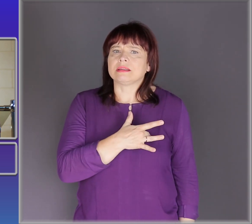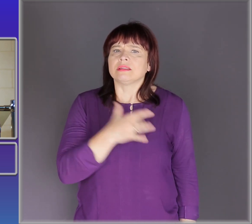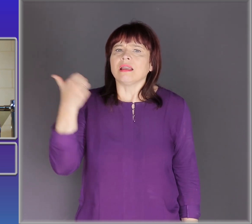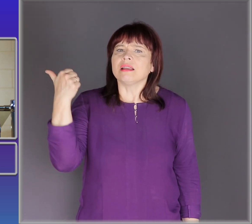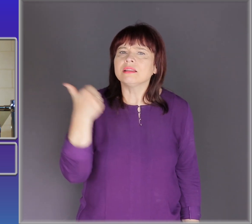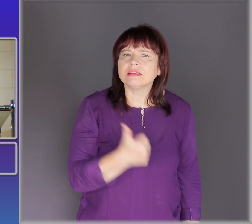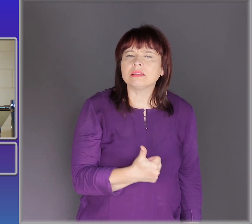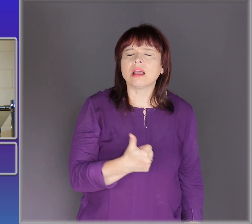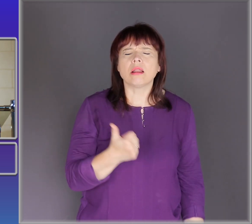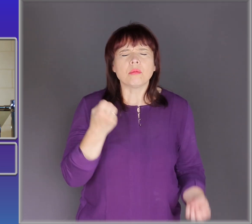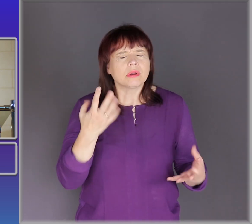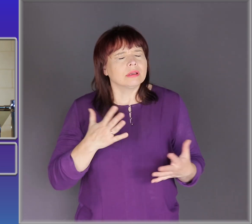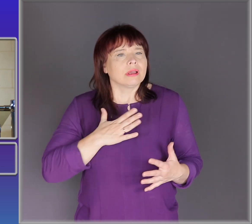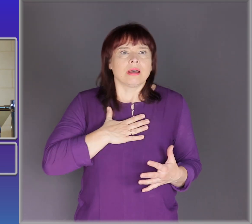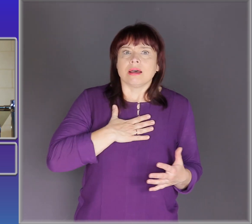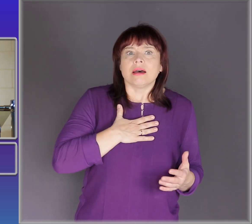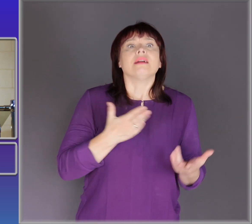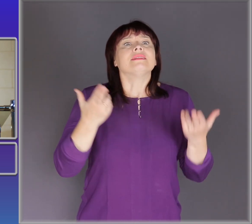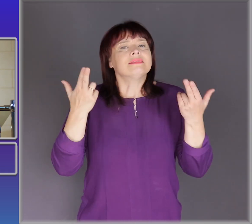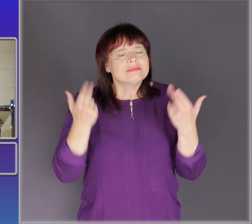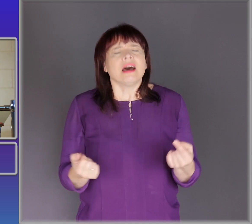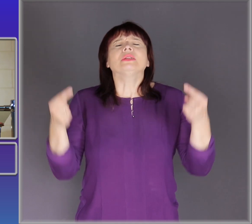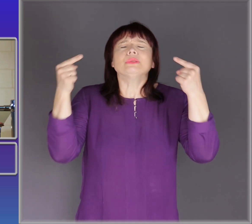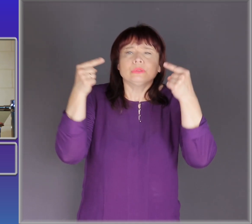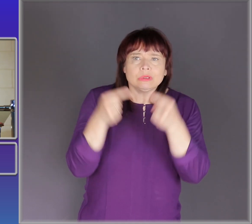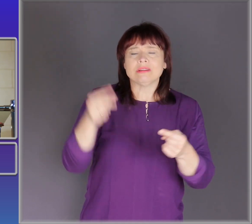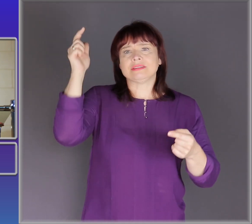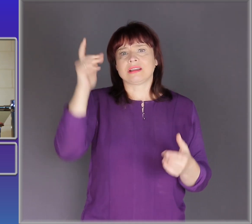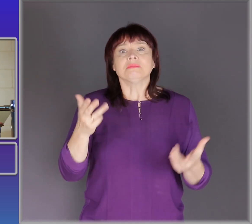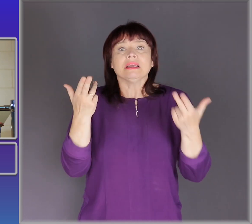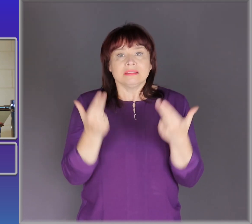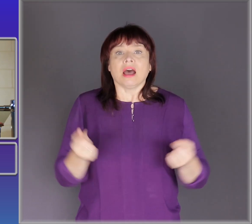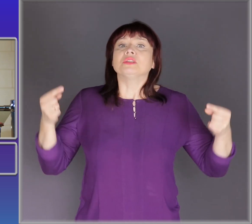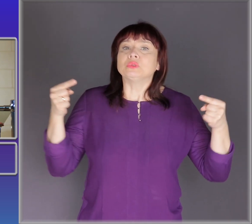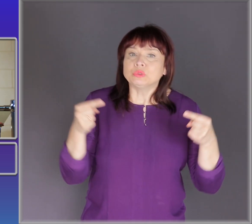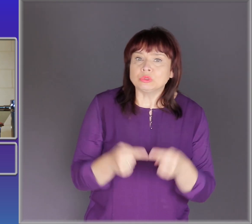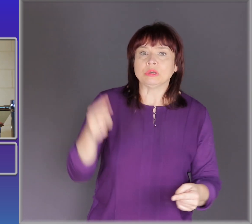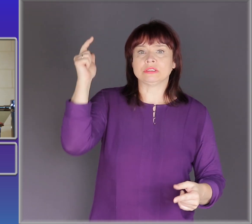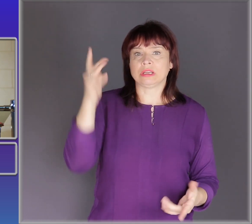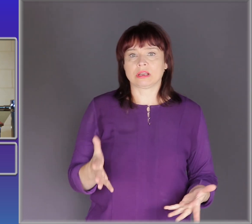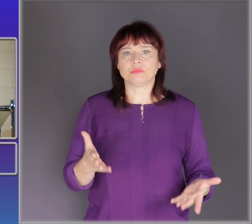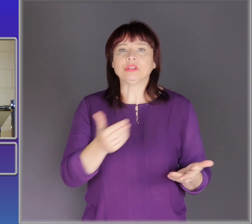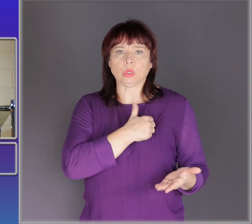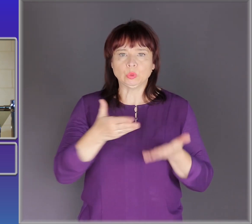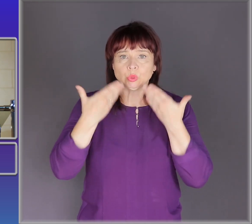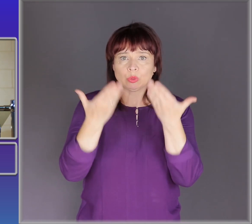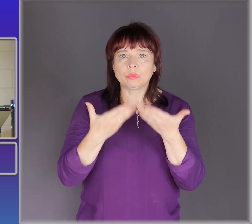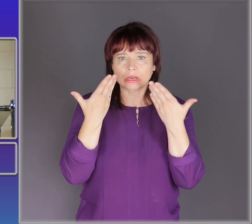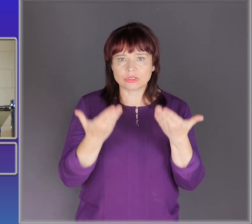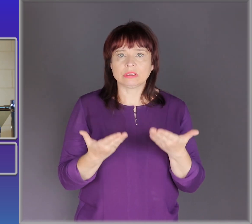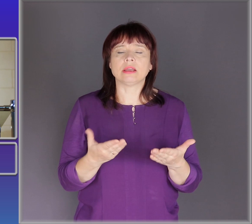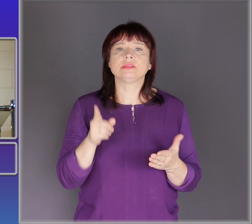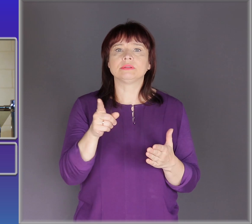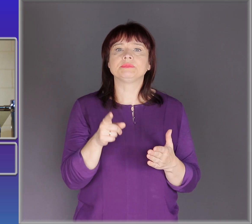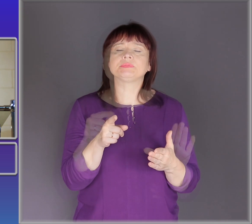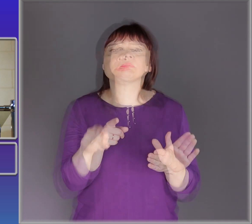целой недели ходил и просто ахал и говорил господи да да да да еще одно да давайте прочитаем это